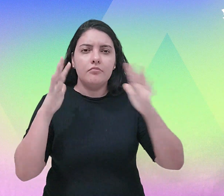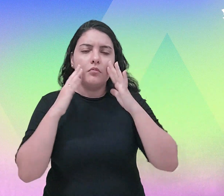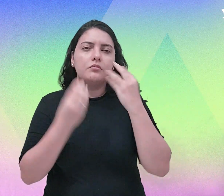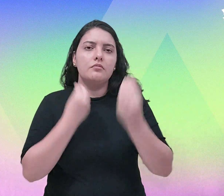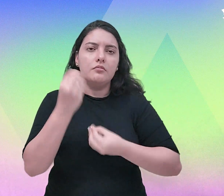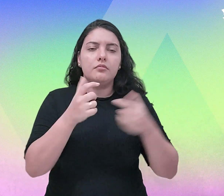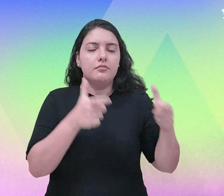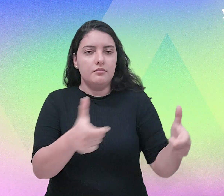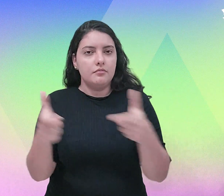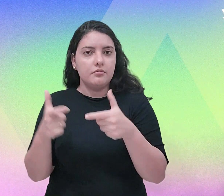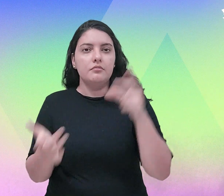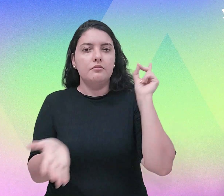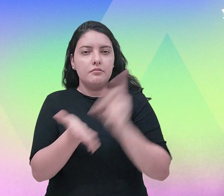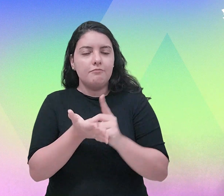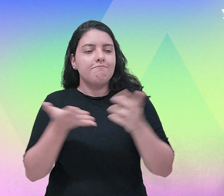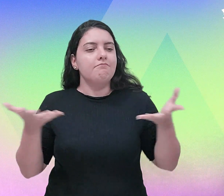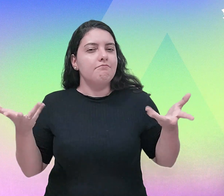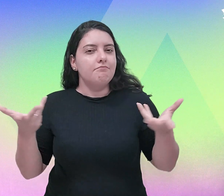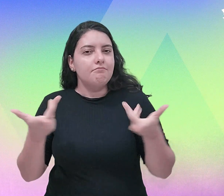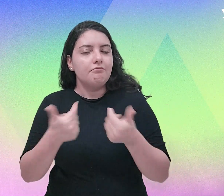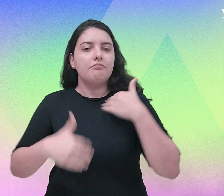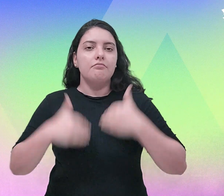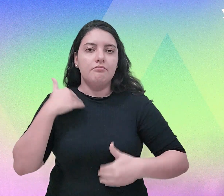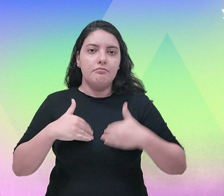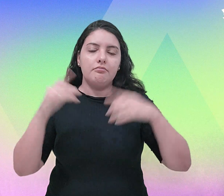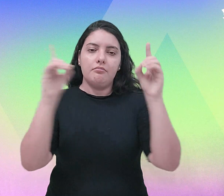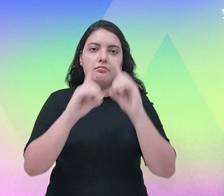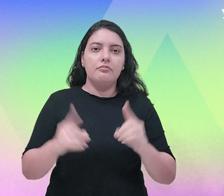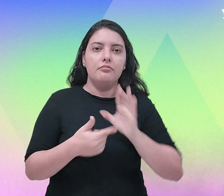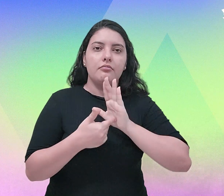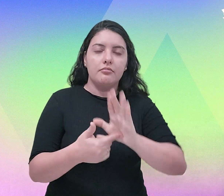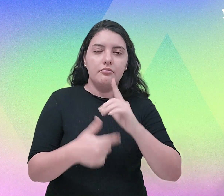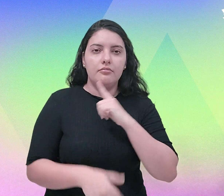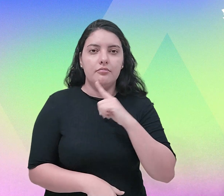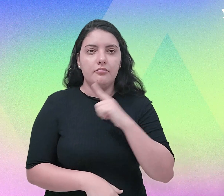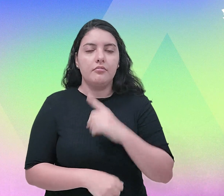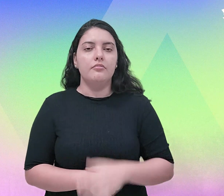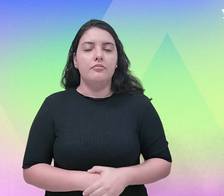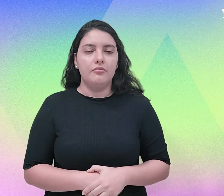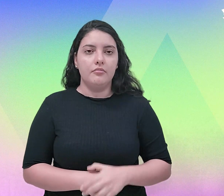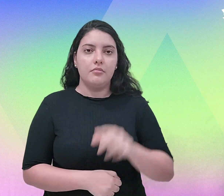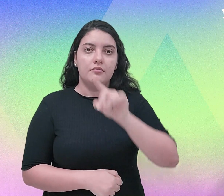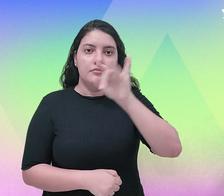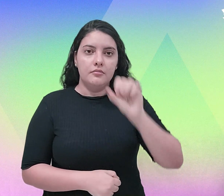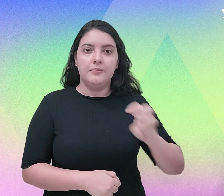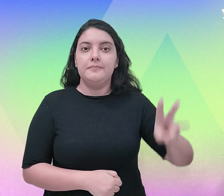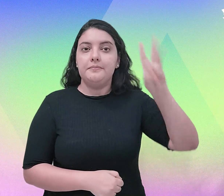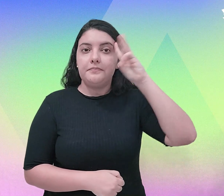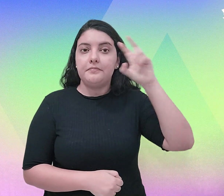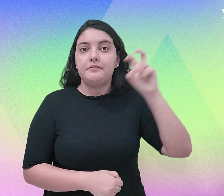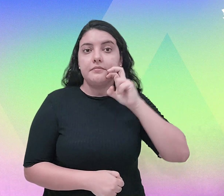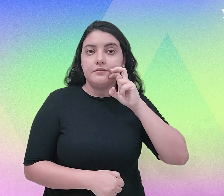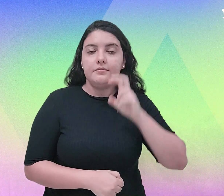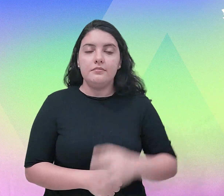sobre quais lugares reais Encantados o corpo com deficiência habita Dias terças e quintas-feiras